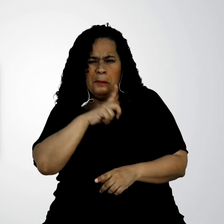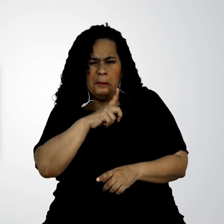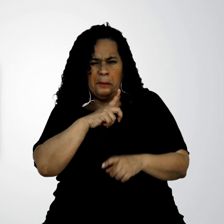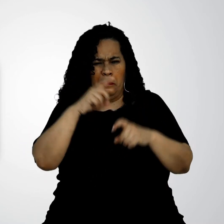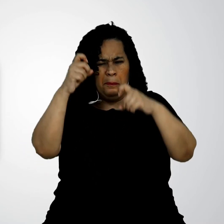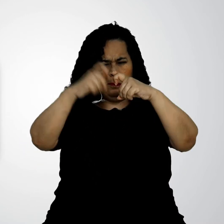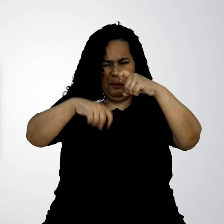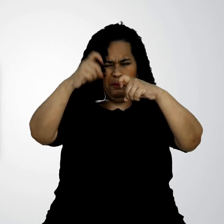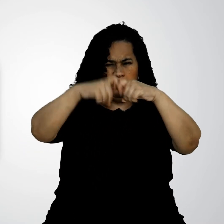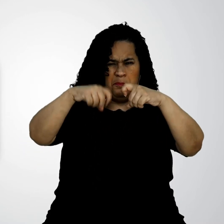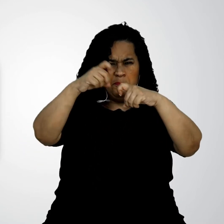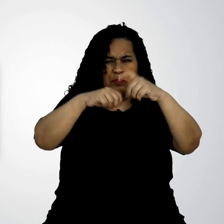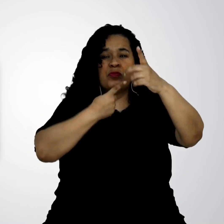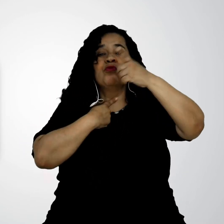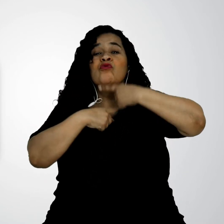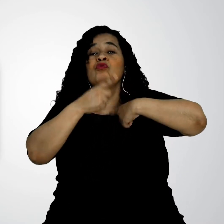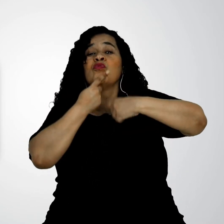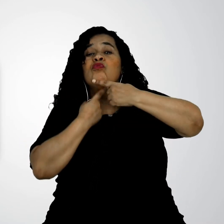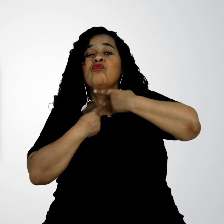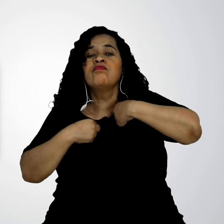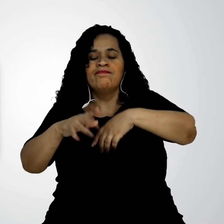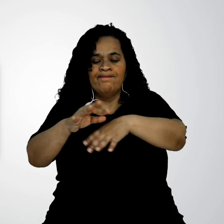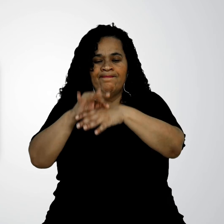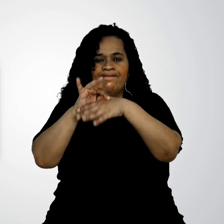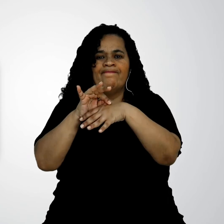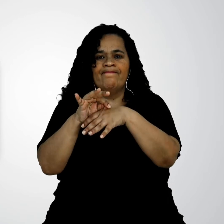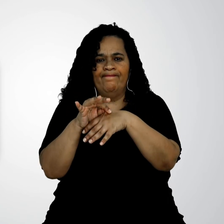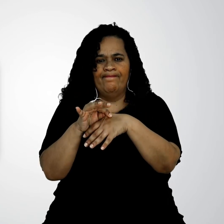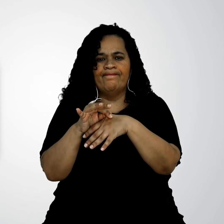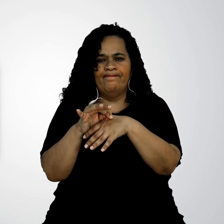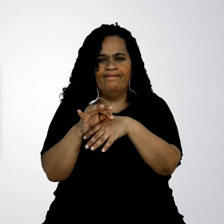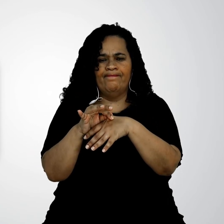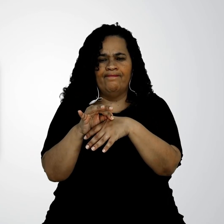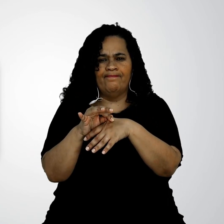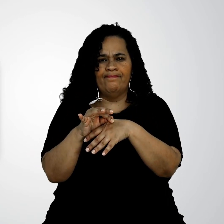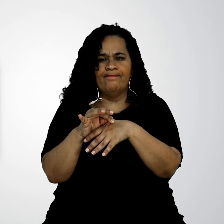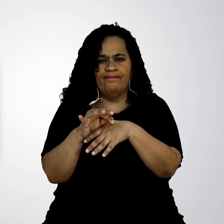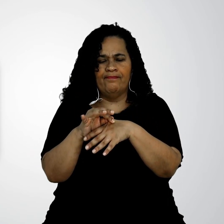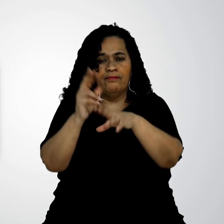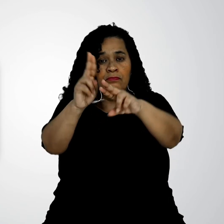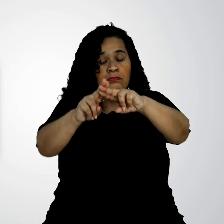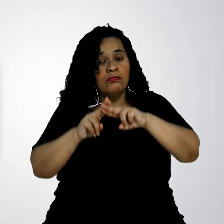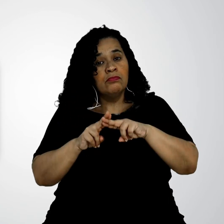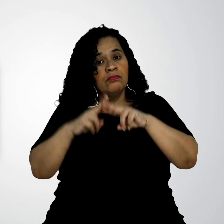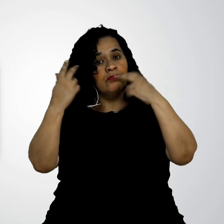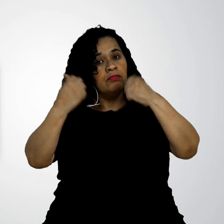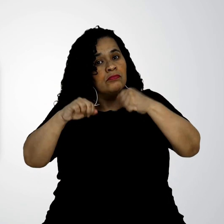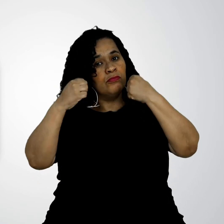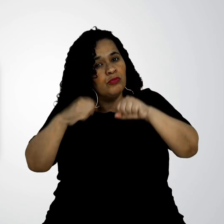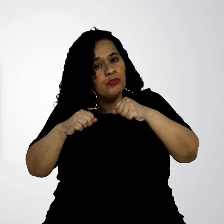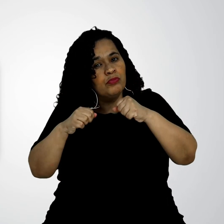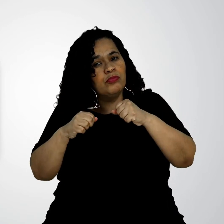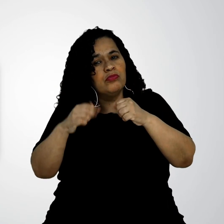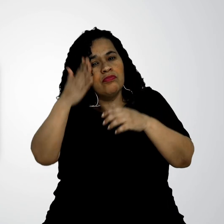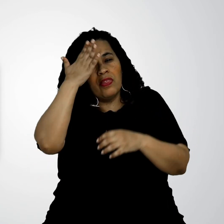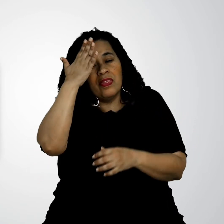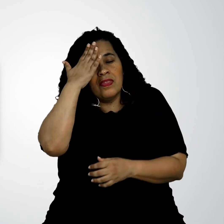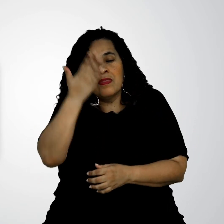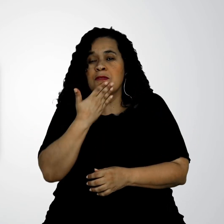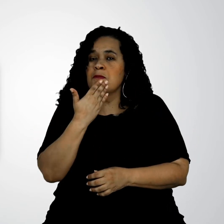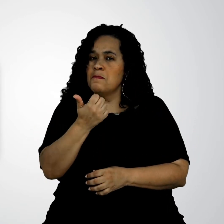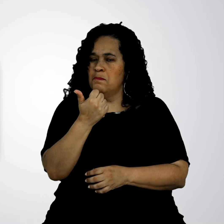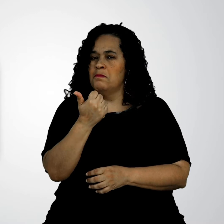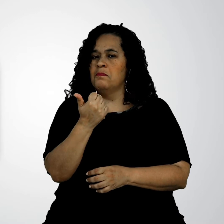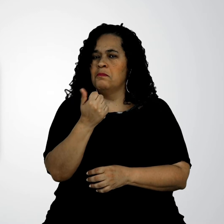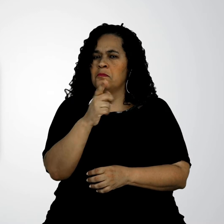sexualidade, os desejos ainda não estão alinhados. O desejo ainda está presente, né? Essa é a questão que a gente tem que levar com muita sensibilidade. Então,